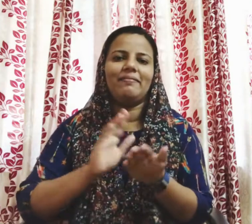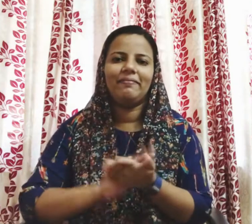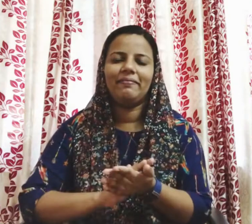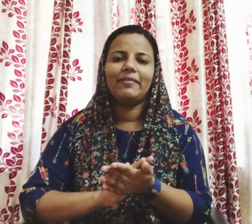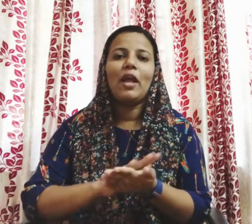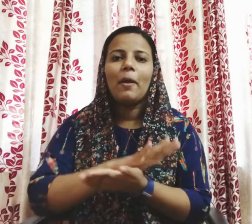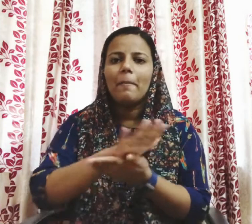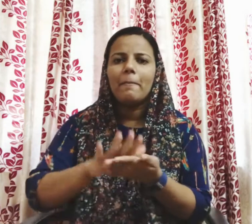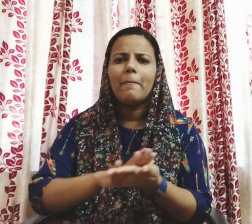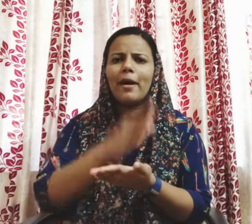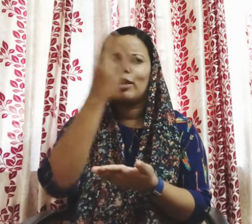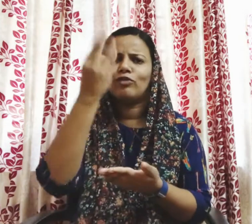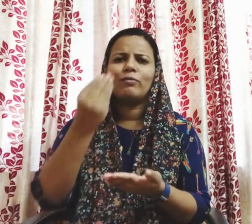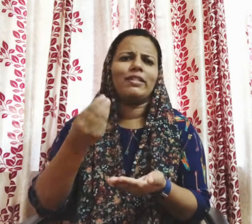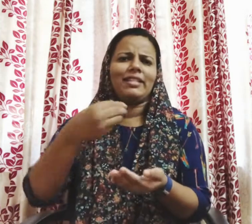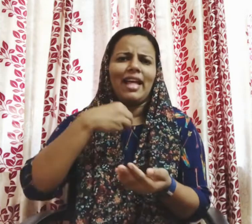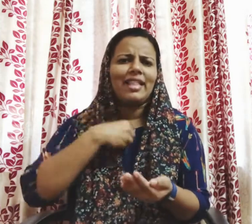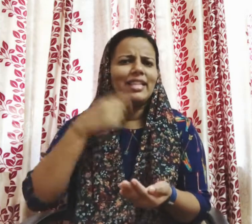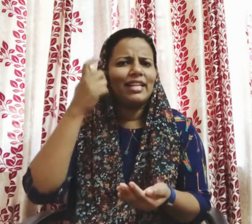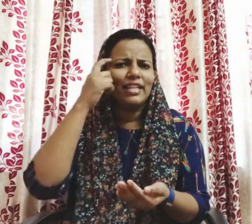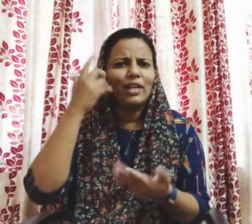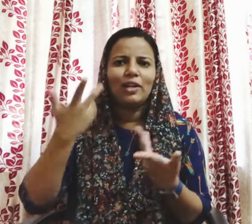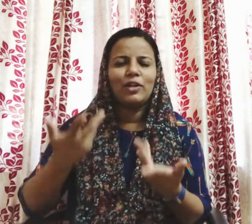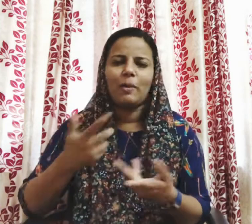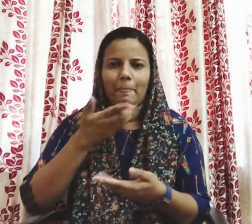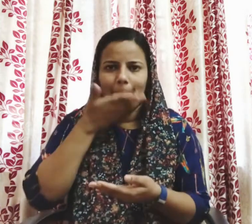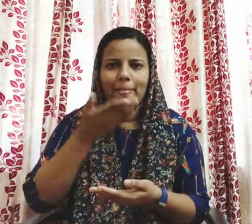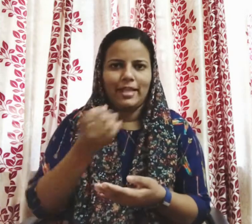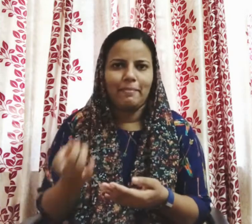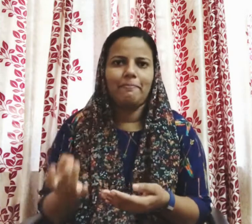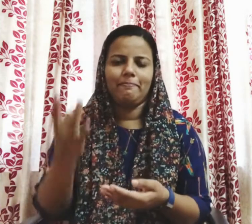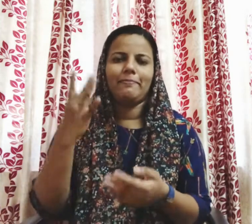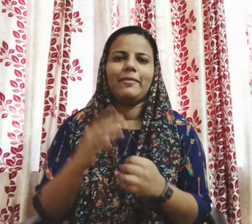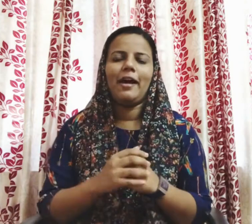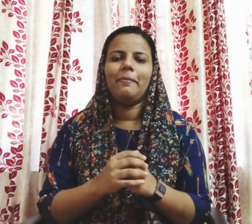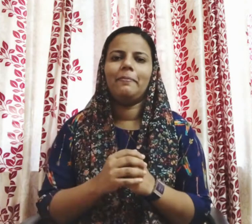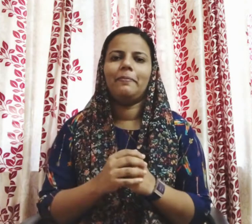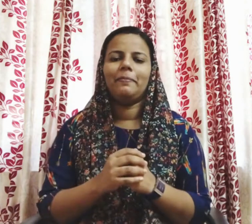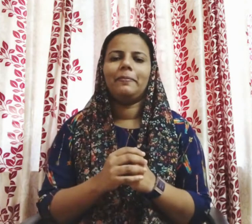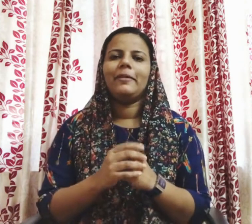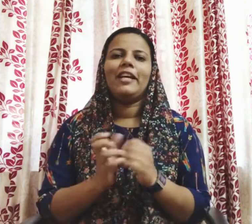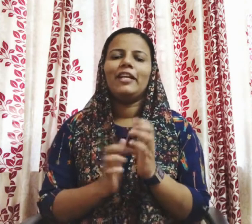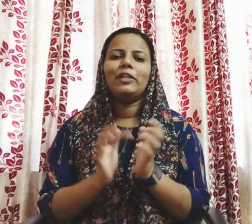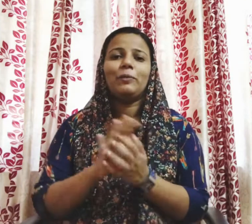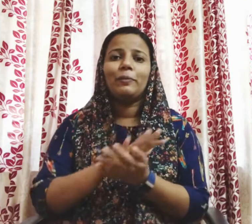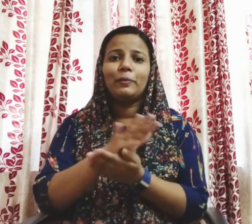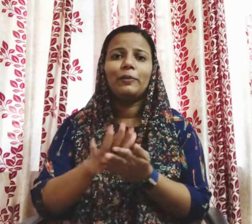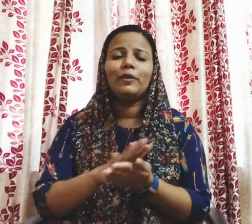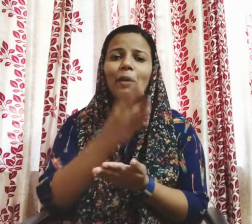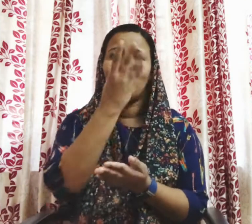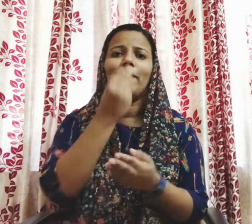എഴുതിയിരിക്കുന്നത്. പരിശുദ്ധാത്മാവ് എൻ്റെ ഉള്ളിൽ തന്ന ആലോചന ഈ പ്രഭാതത്തിൽ നമുക്ക് വേണ്ടി കർത്താവിൻ്റെ ആത്മാവ്